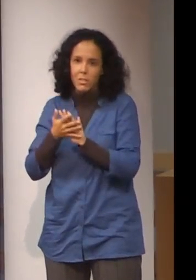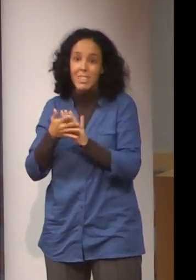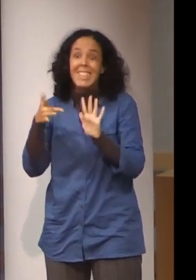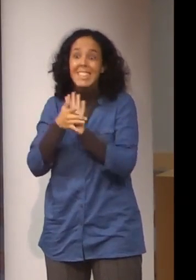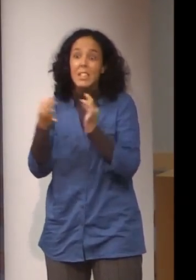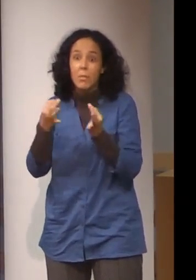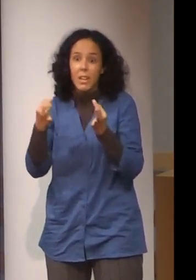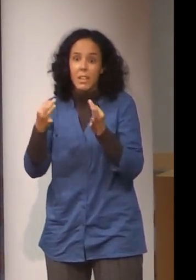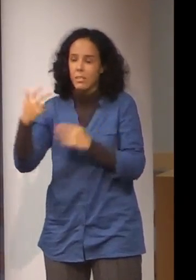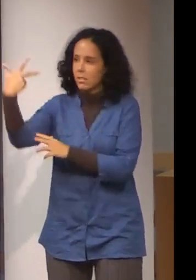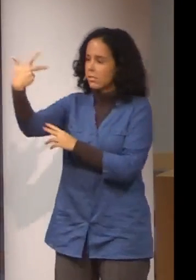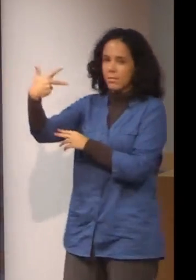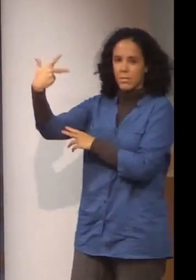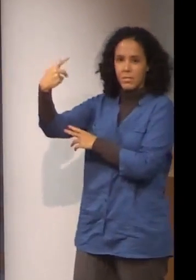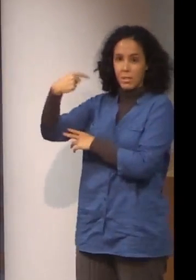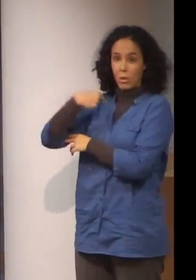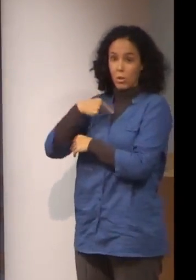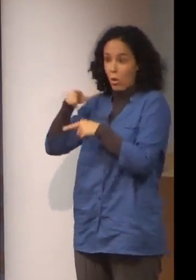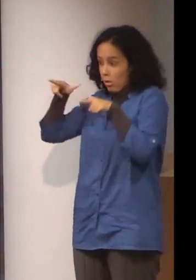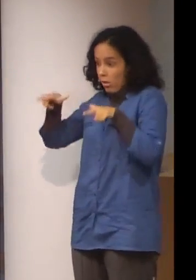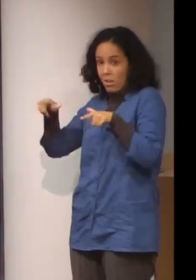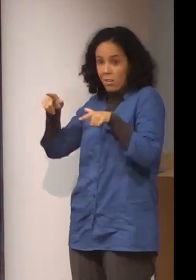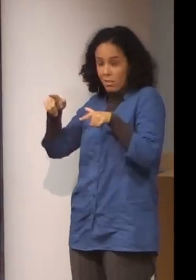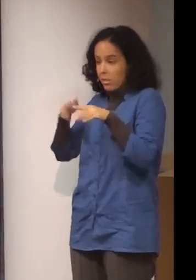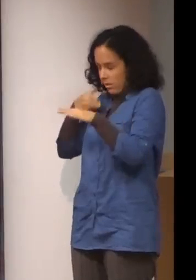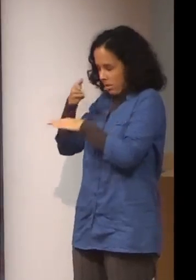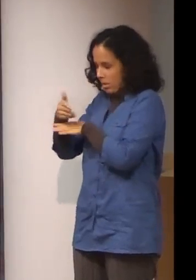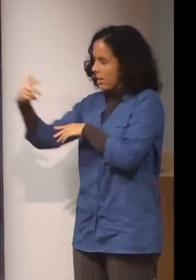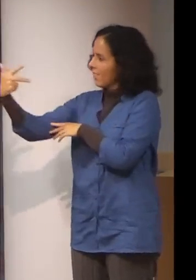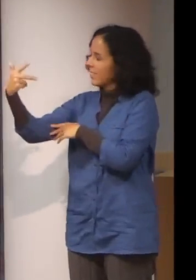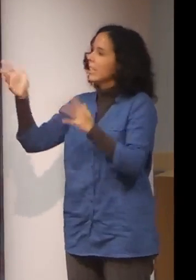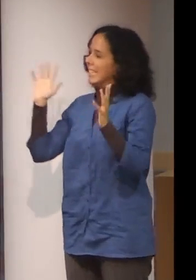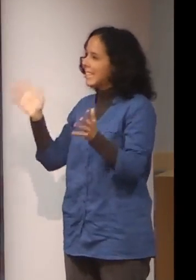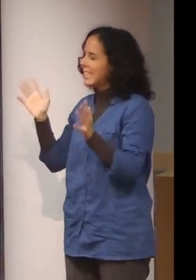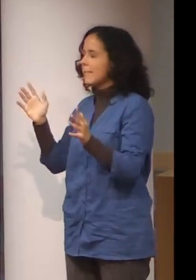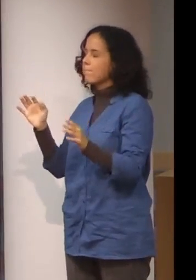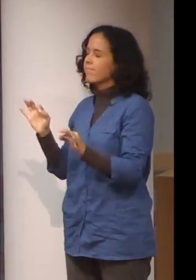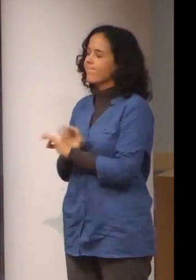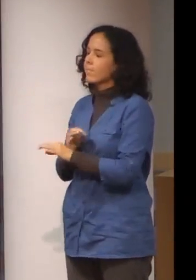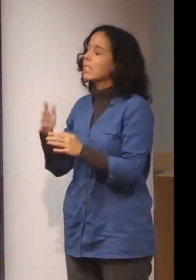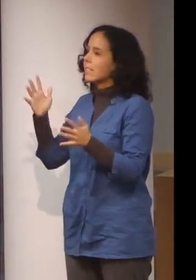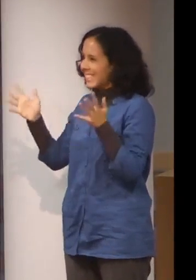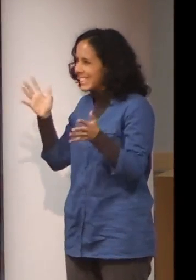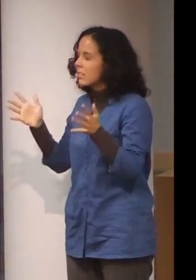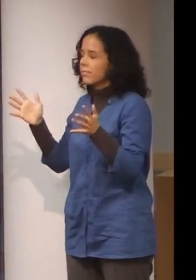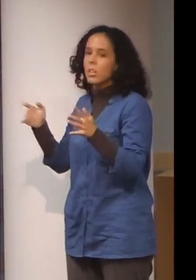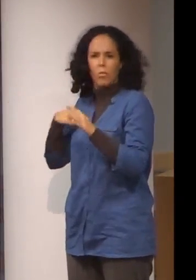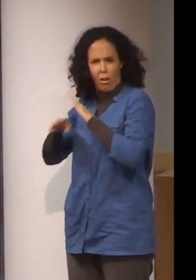Todo primaba el uso de la lengua de signos, grabando esa exposición en el